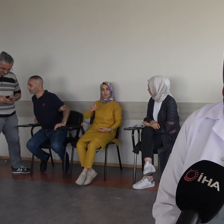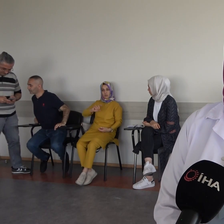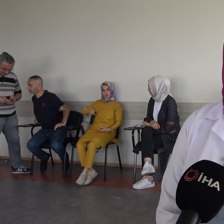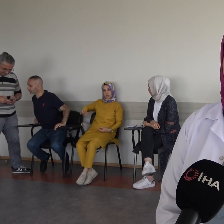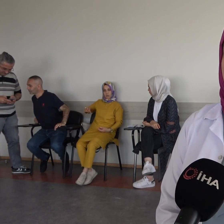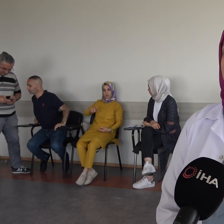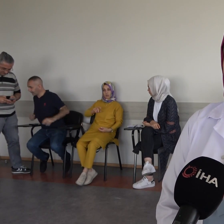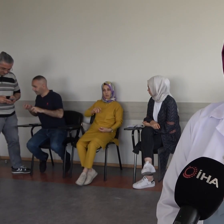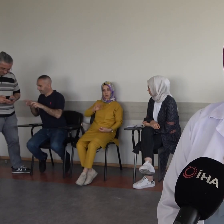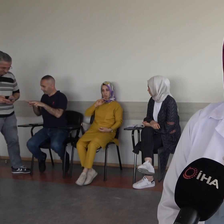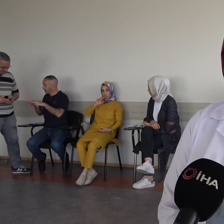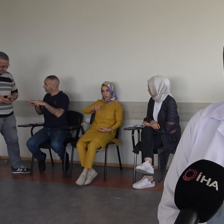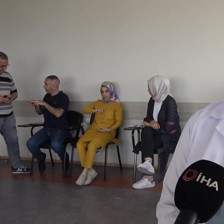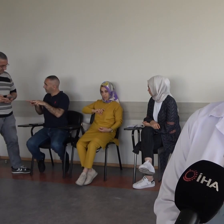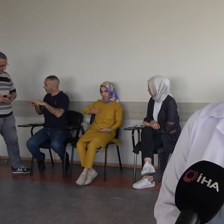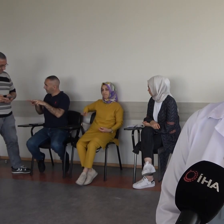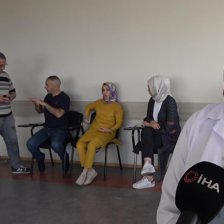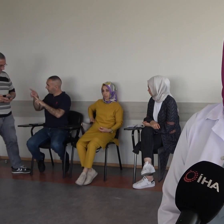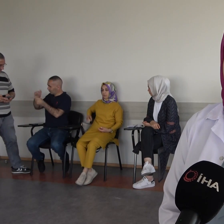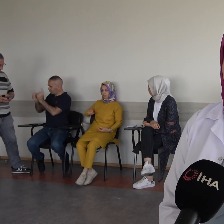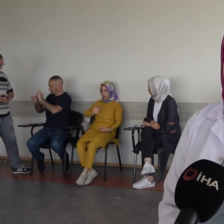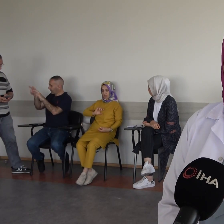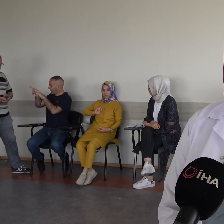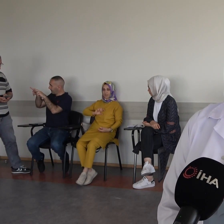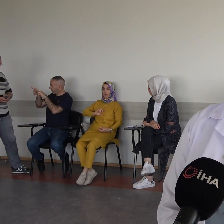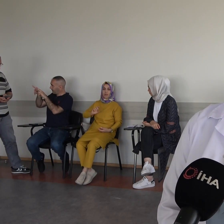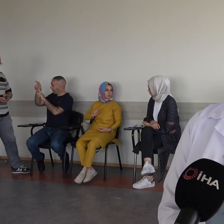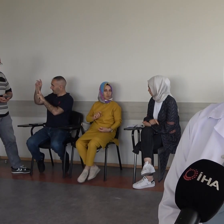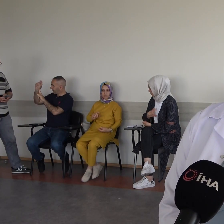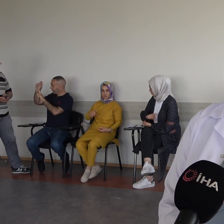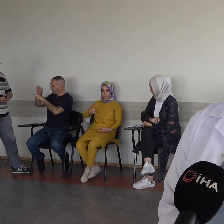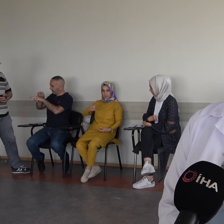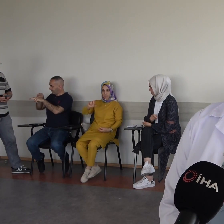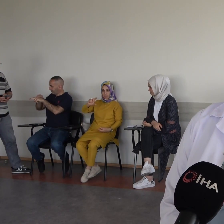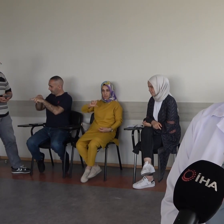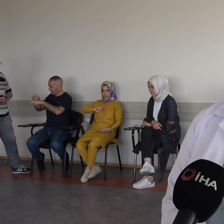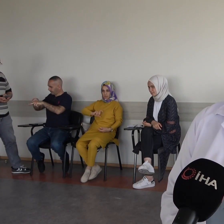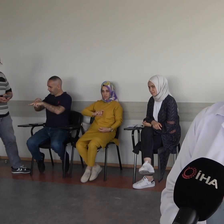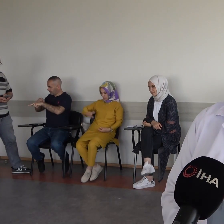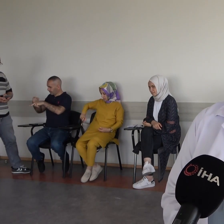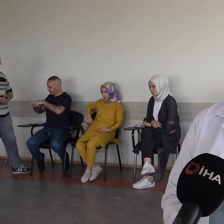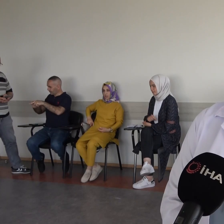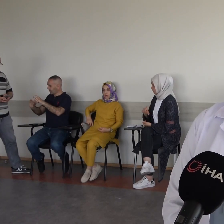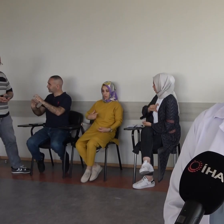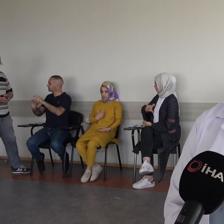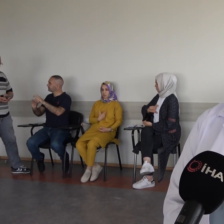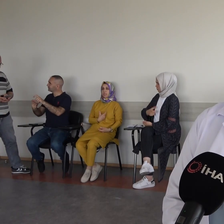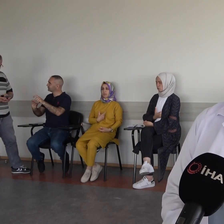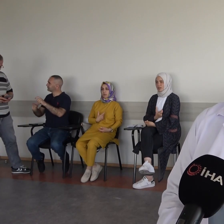hiç konuşmuyoruz. Tamamen işitme engelli bireylerle bir arada götürdüğümüz bir kurs. 120 seviyesi genel olarak her